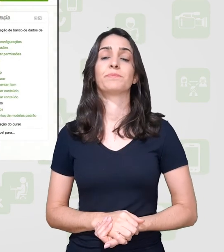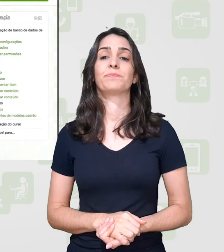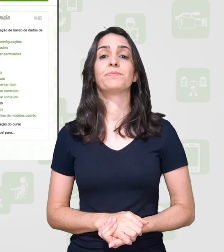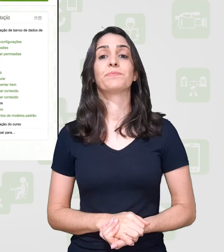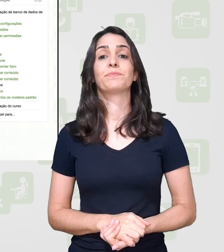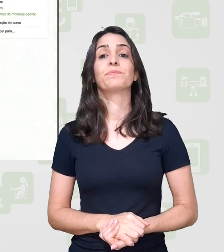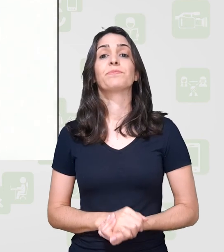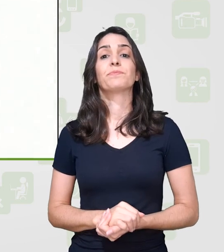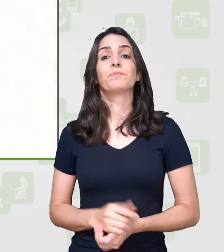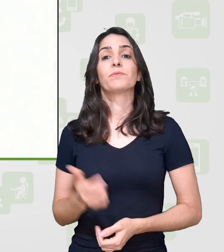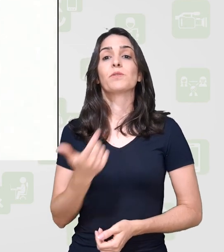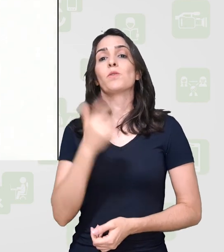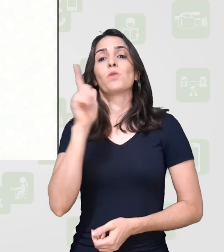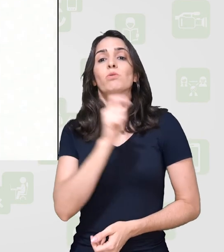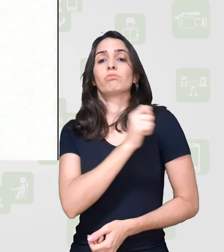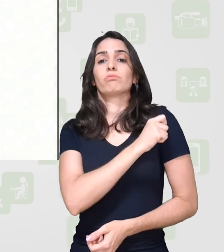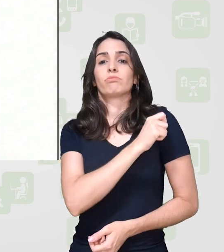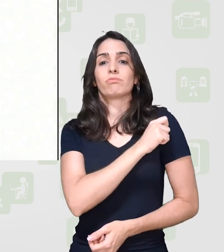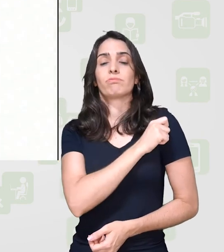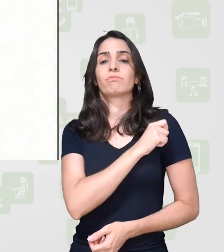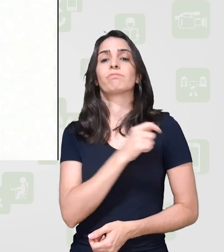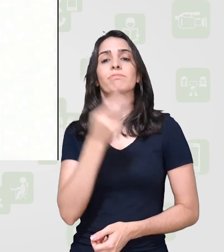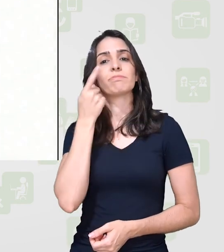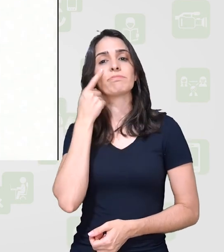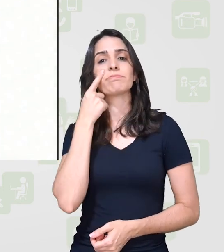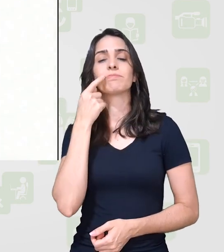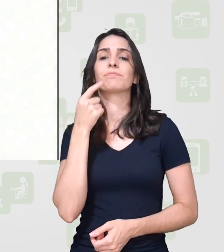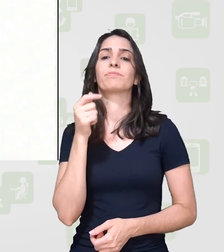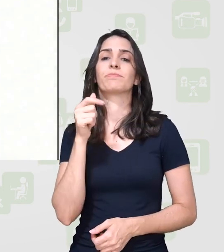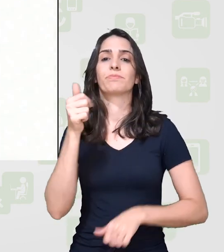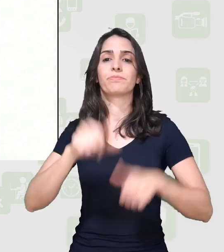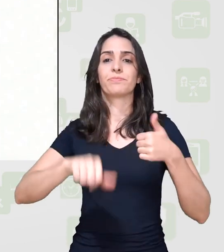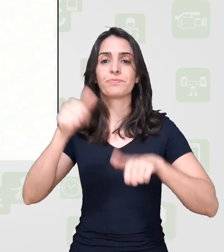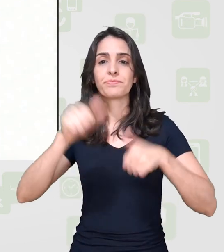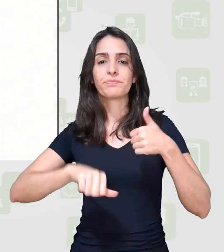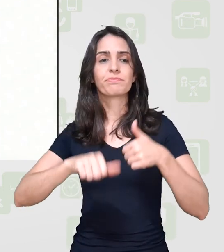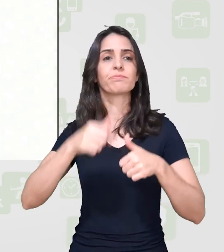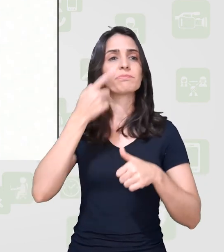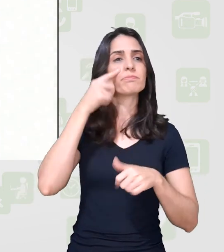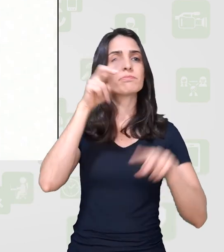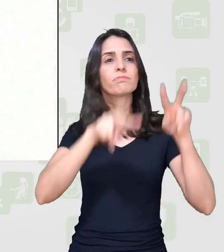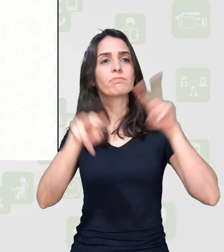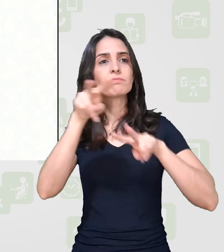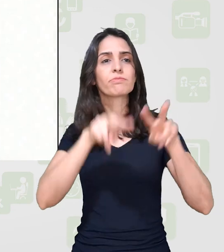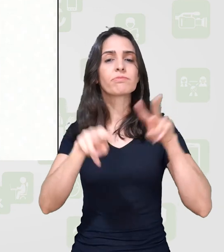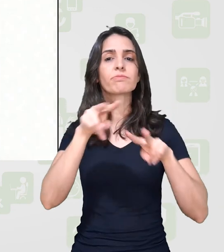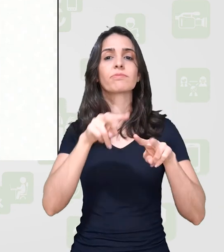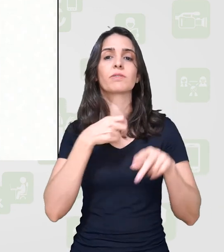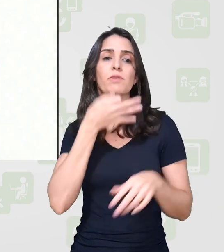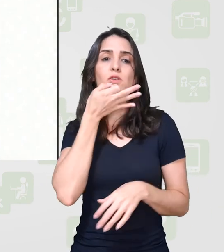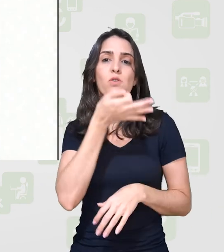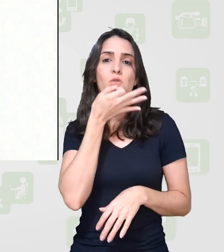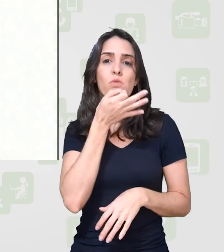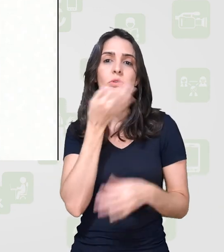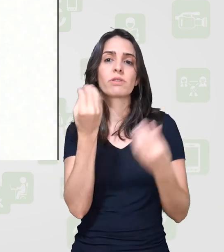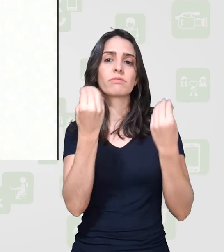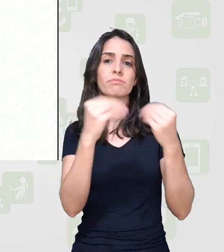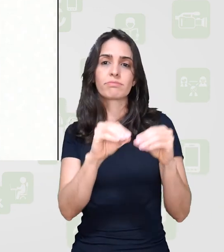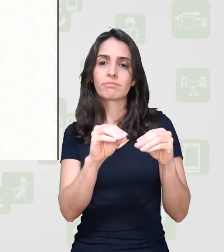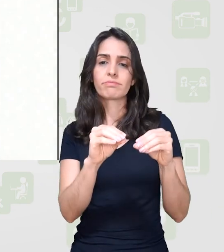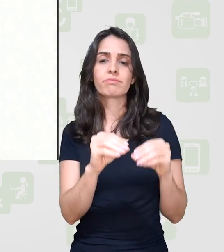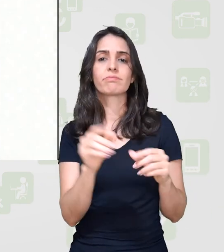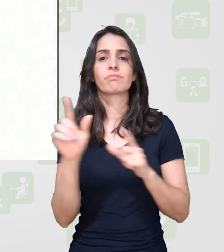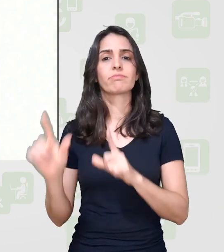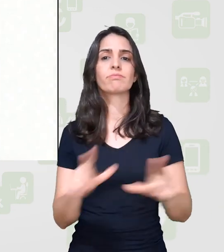próximo e vai aparecer o próximo aluno você vai avaliar pode